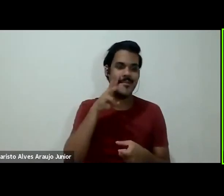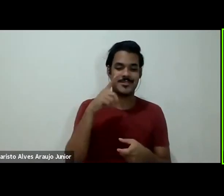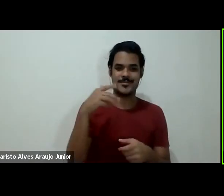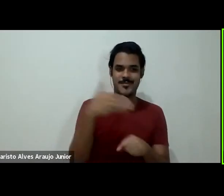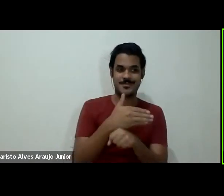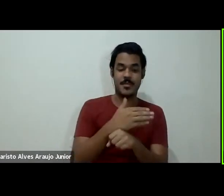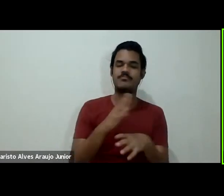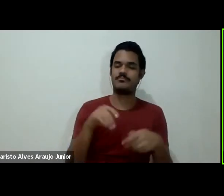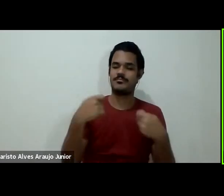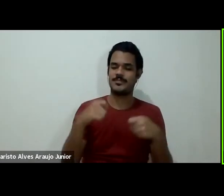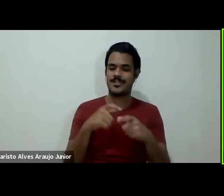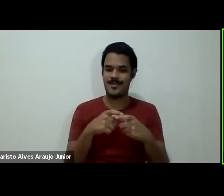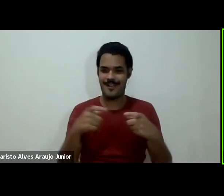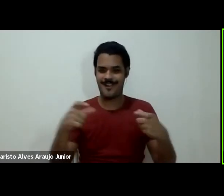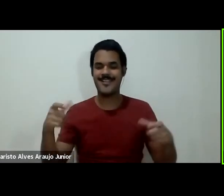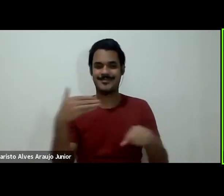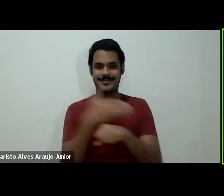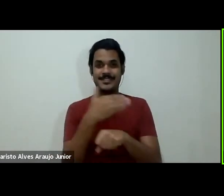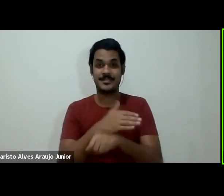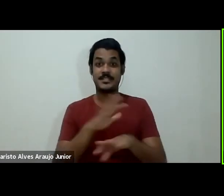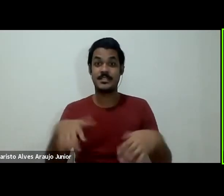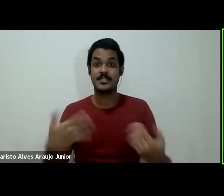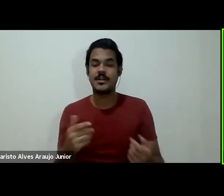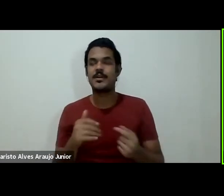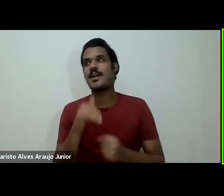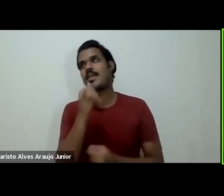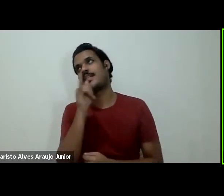sendo obra, continuaria sendo